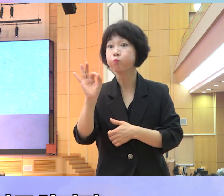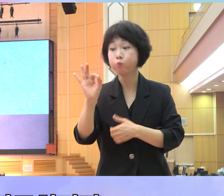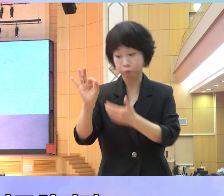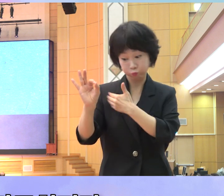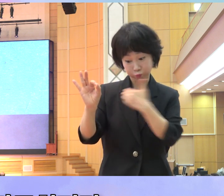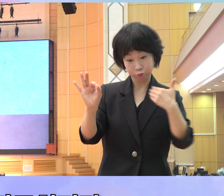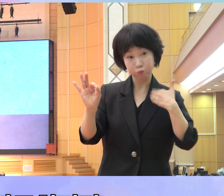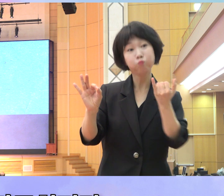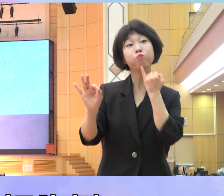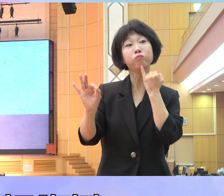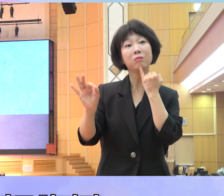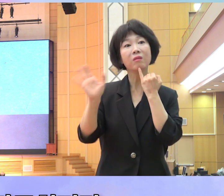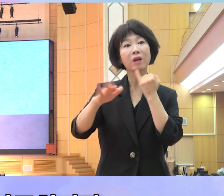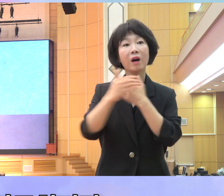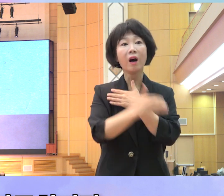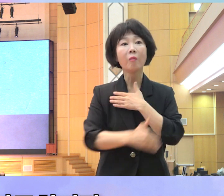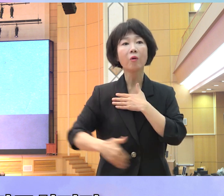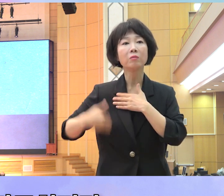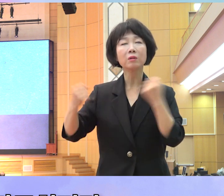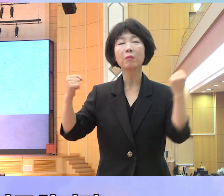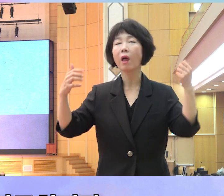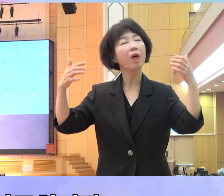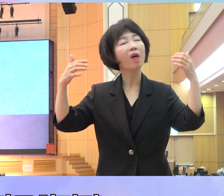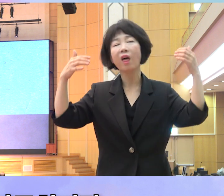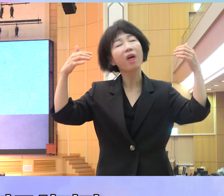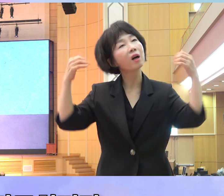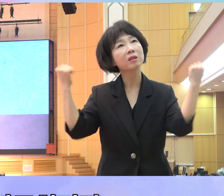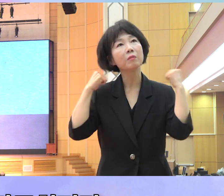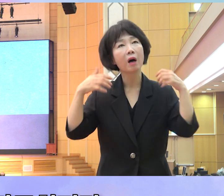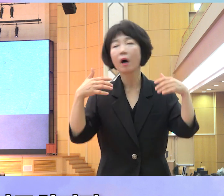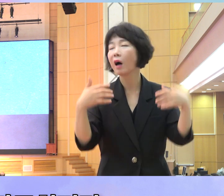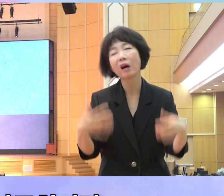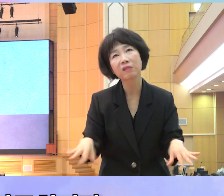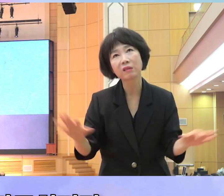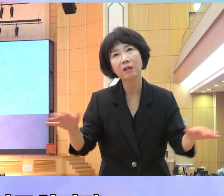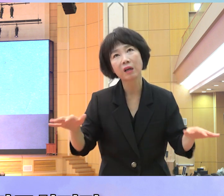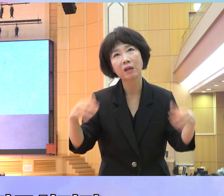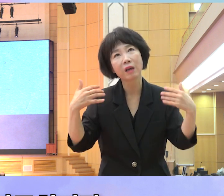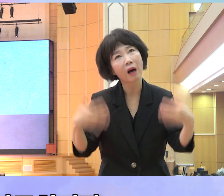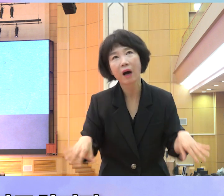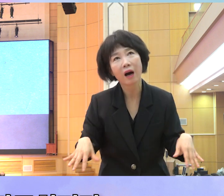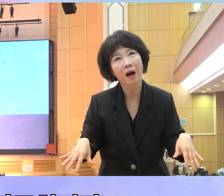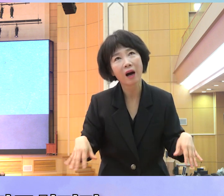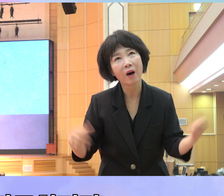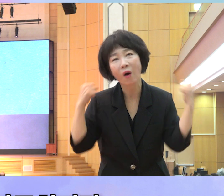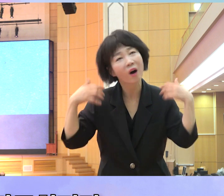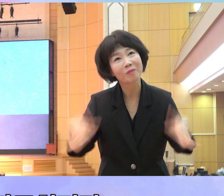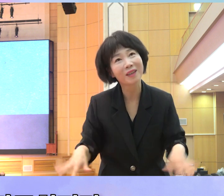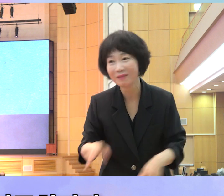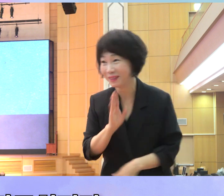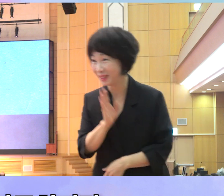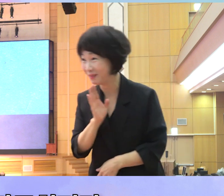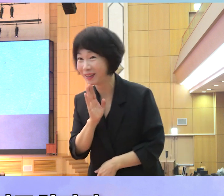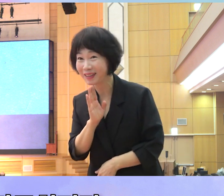괜찮이 있는데 뭘 하려고 해도 몸이 안 받쳐줘요. 이런 게